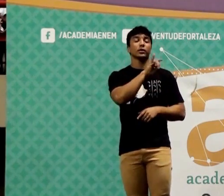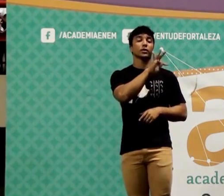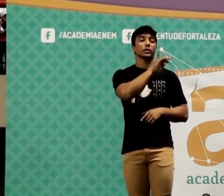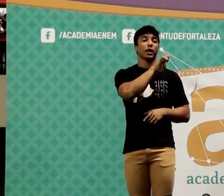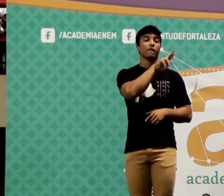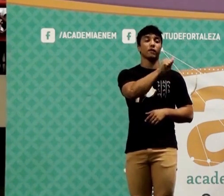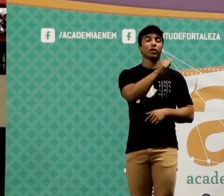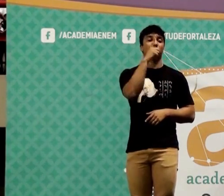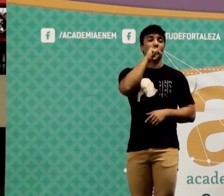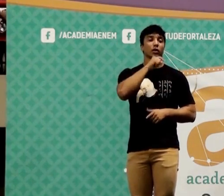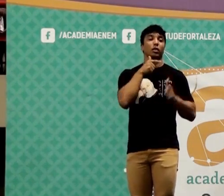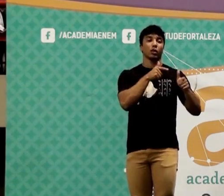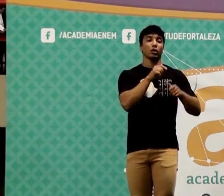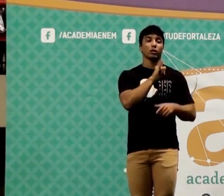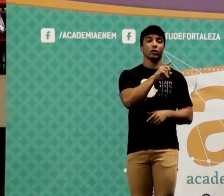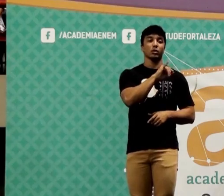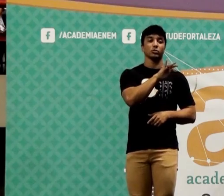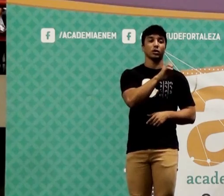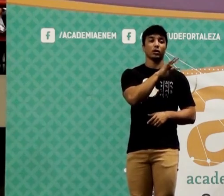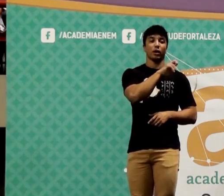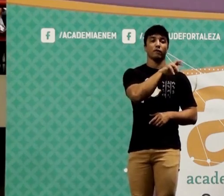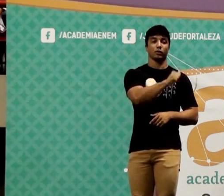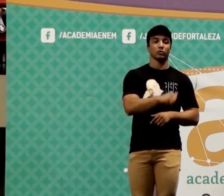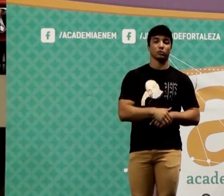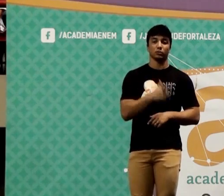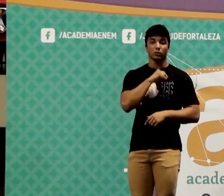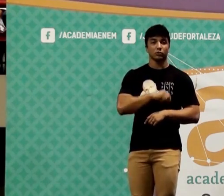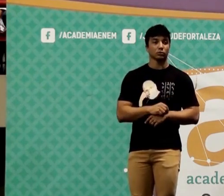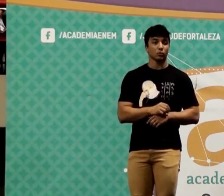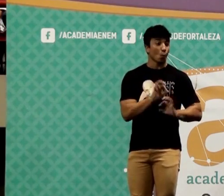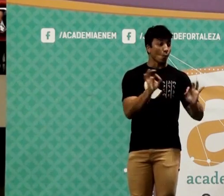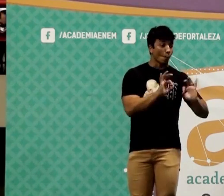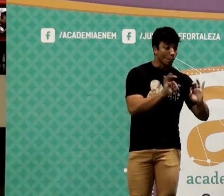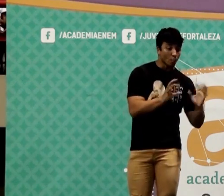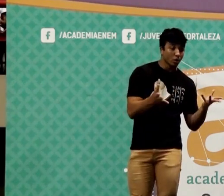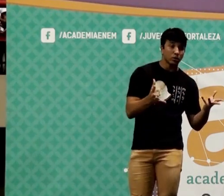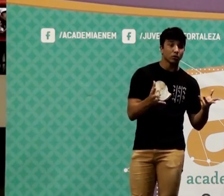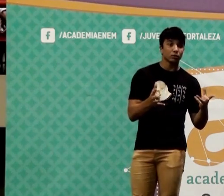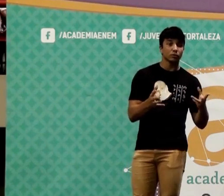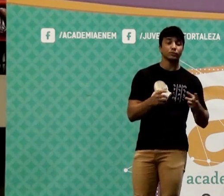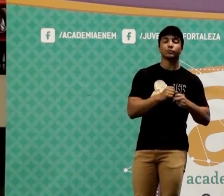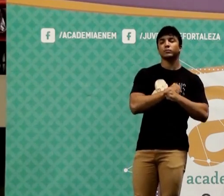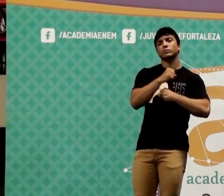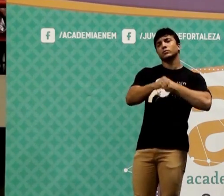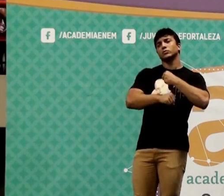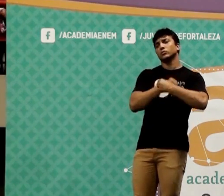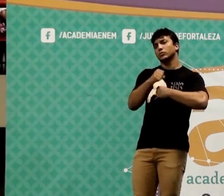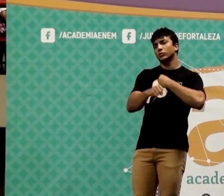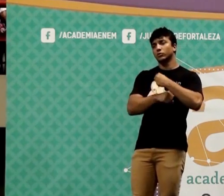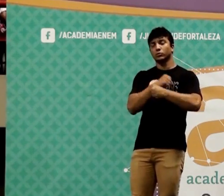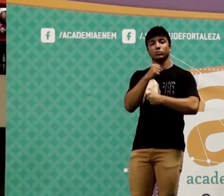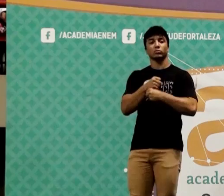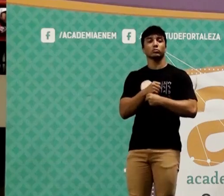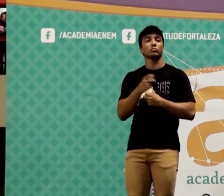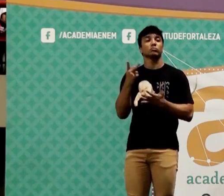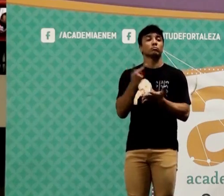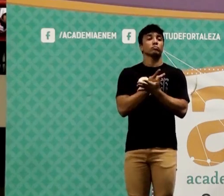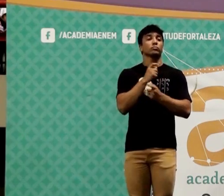ele inventou que ele é o terceiro reino, é porque existem outros 2. Antes do Hitler, tinha quantos